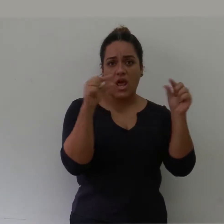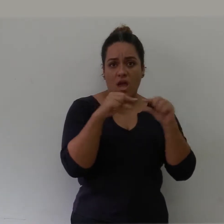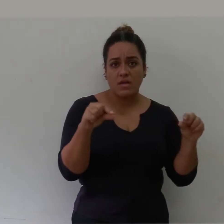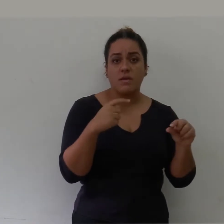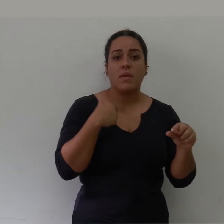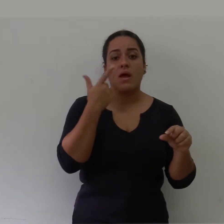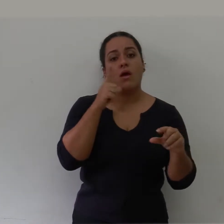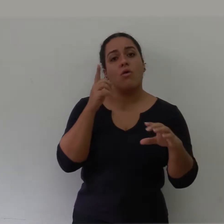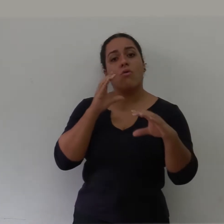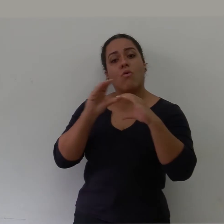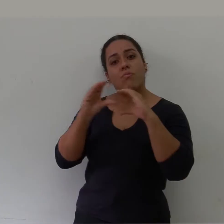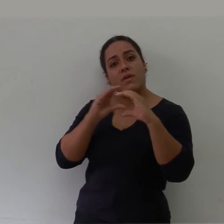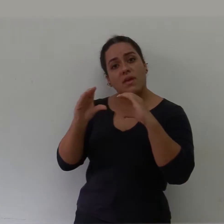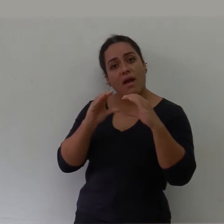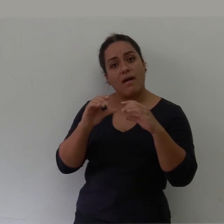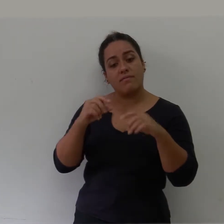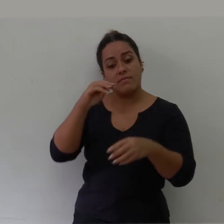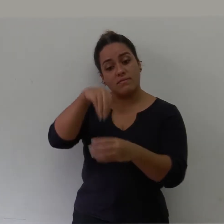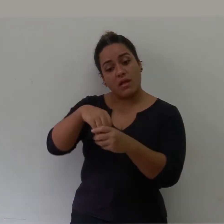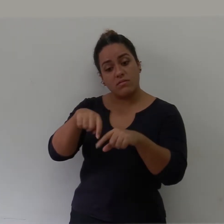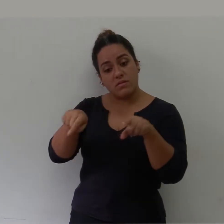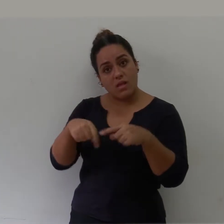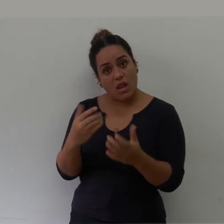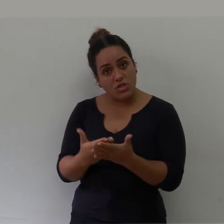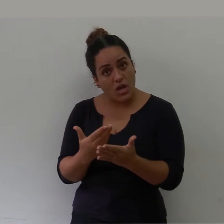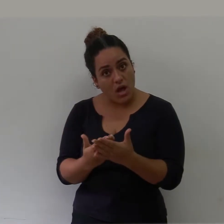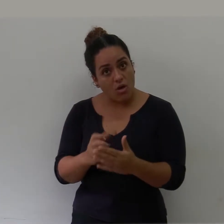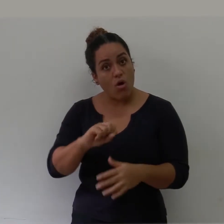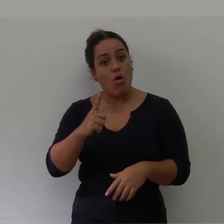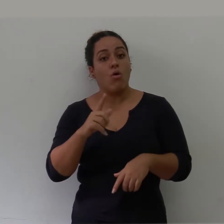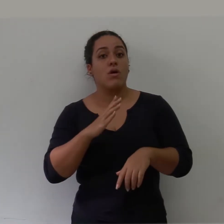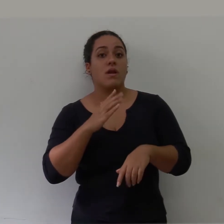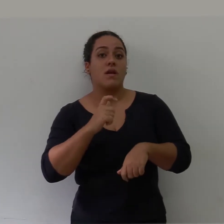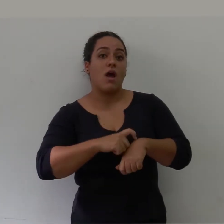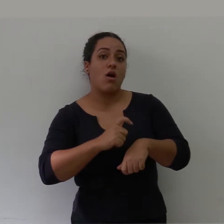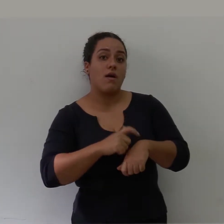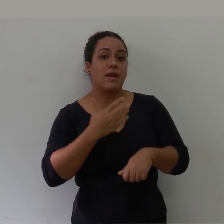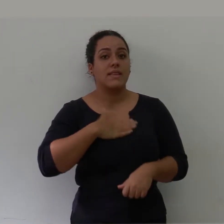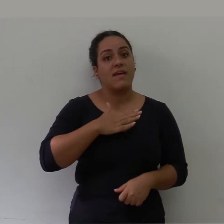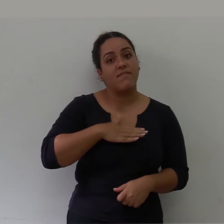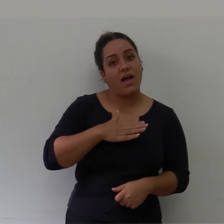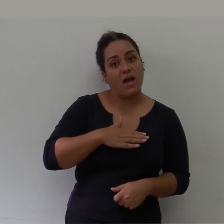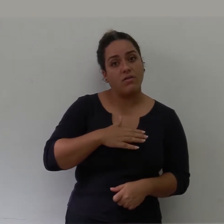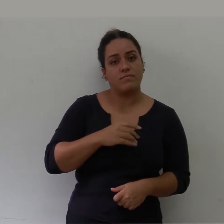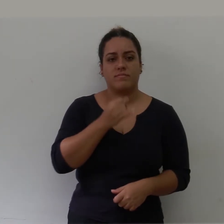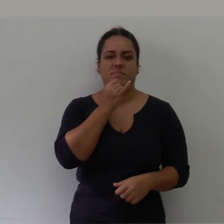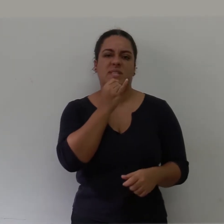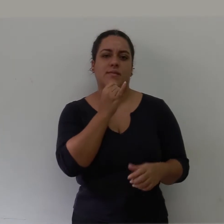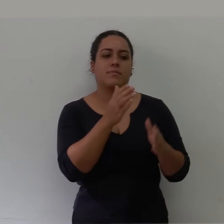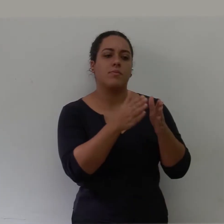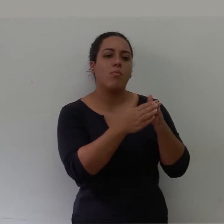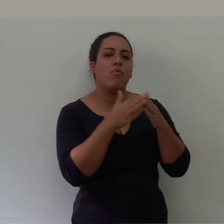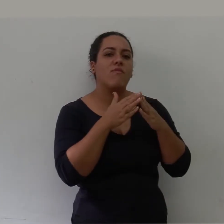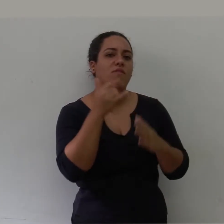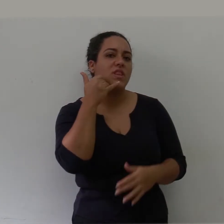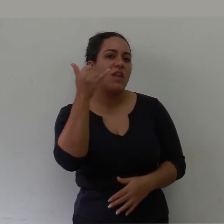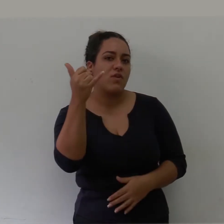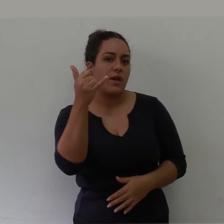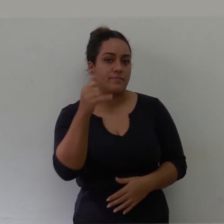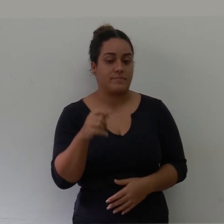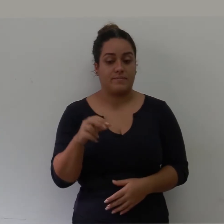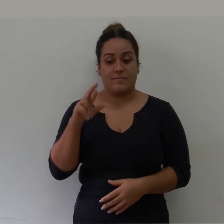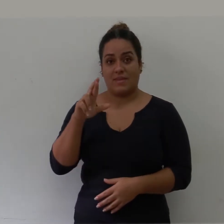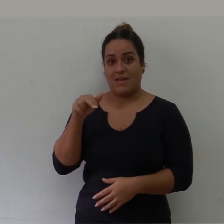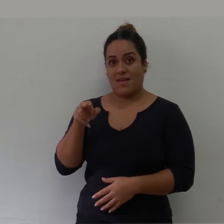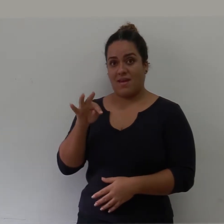de aula, na hora do recreio. Então, por favor, telefonar. Renata fez o doutorado na área de